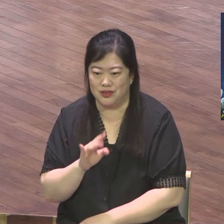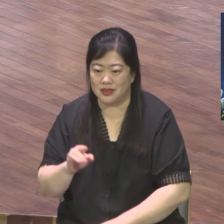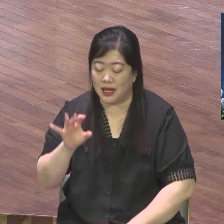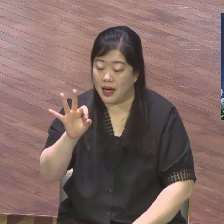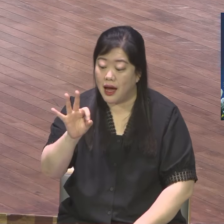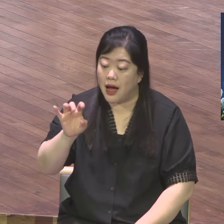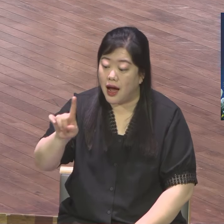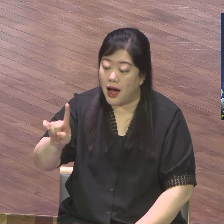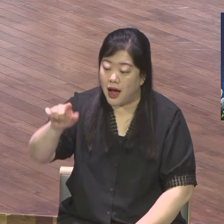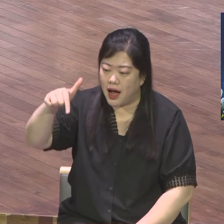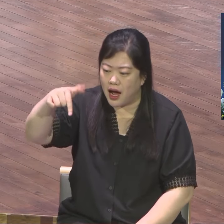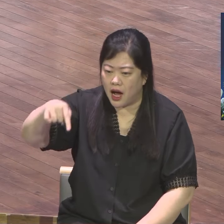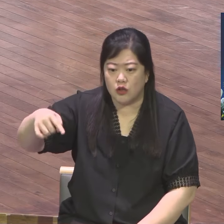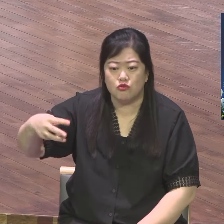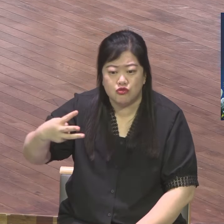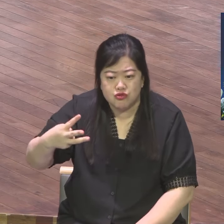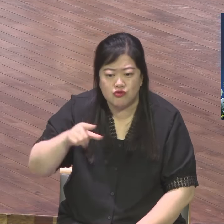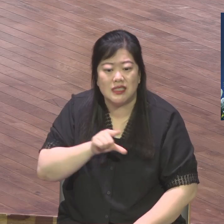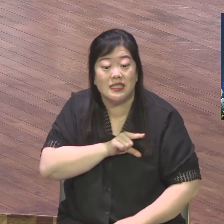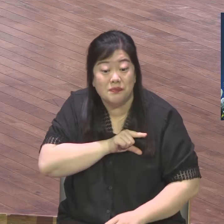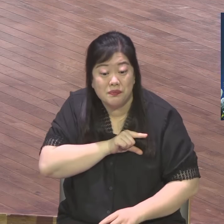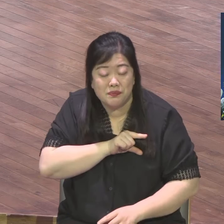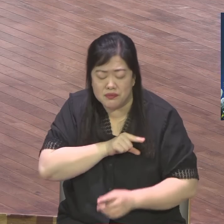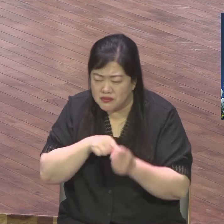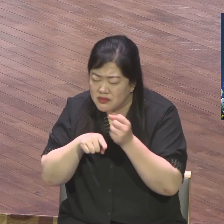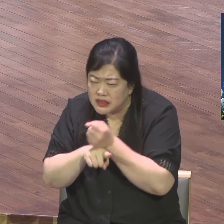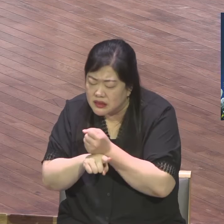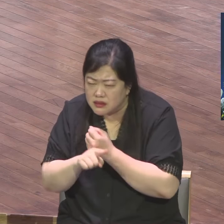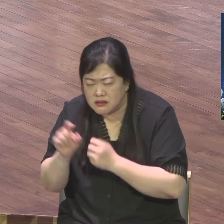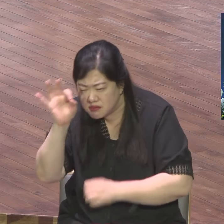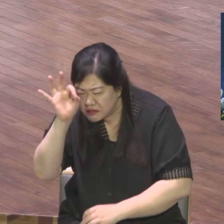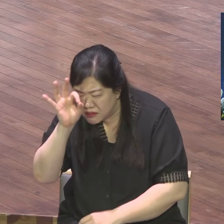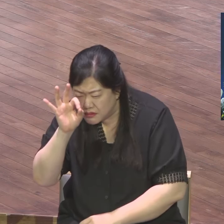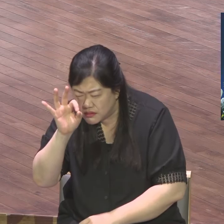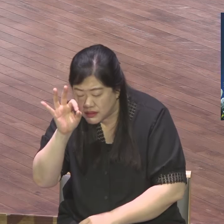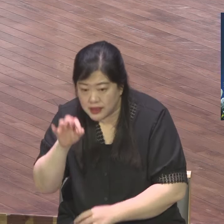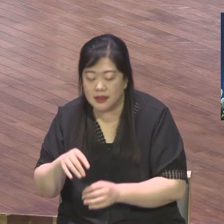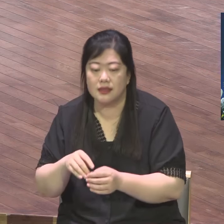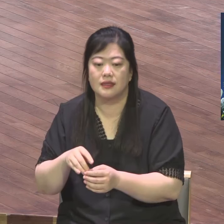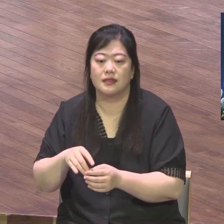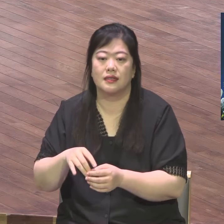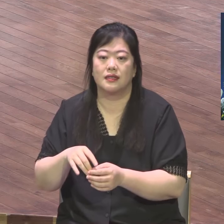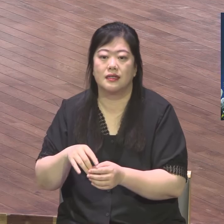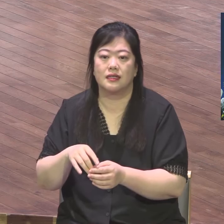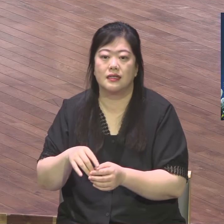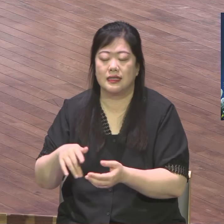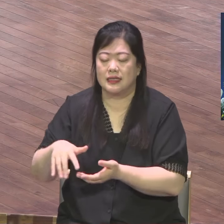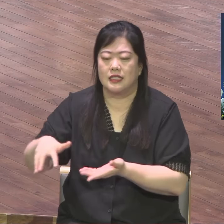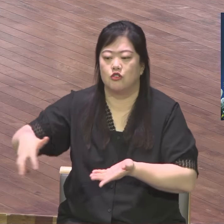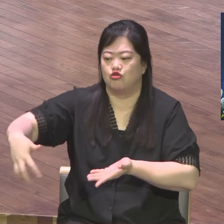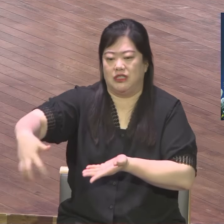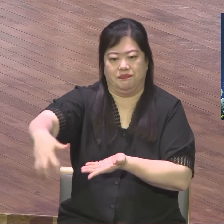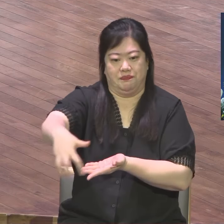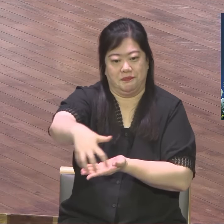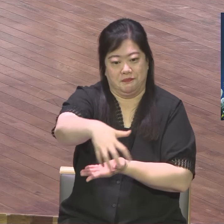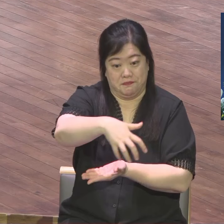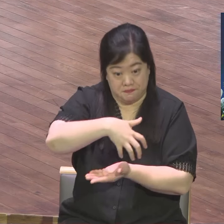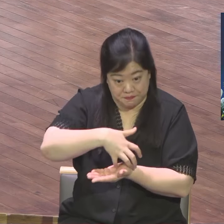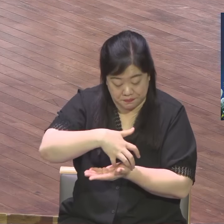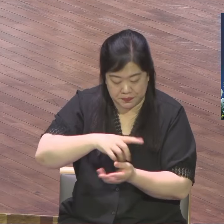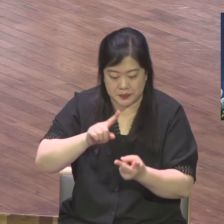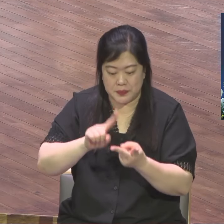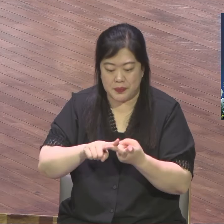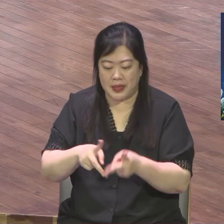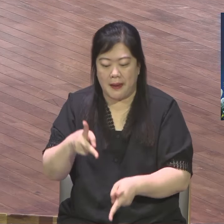이름의 뜻을 추측을 해보면 아굴 이 말은 수집하다, 편집하다, 소집하다 그런 뜻인데 이